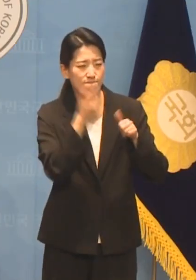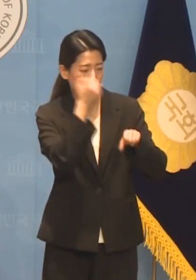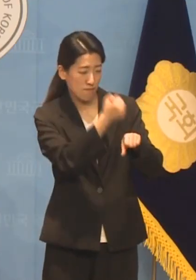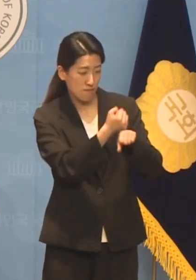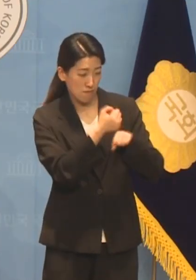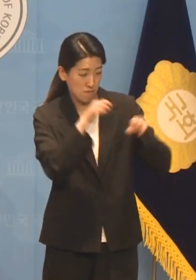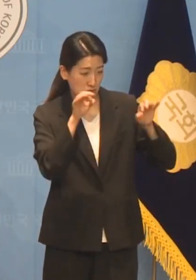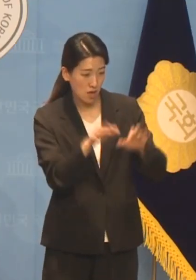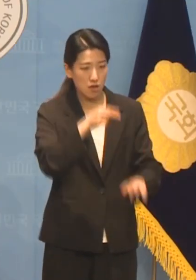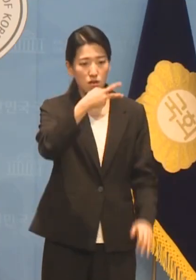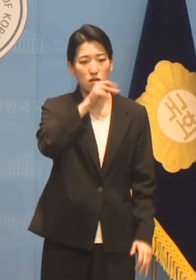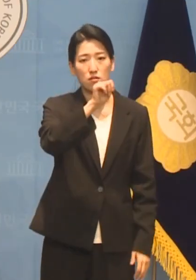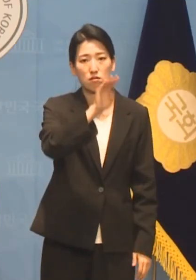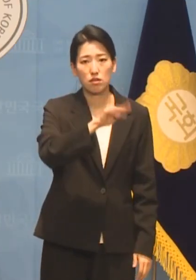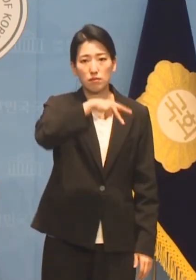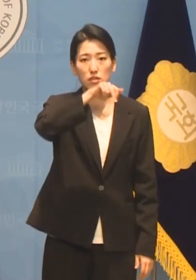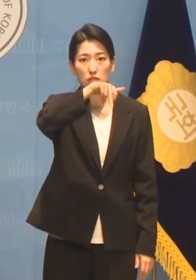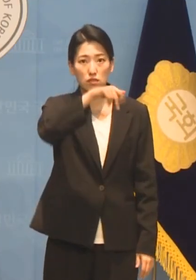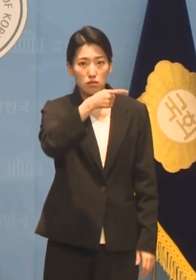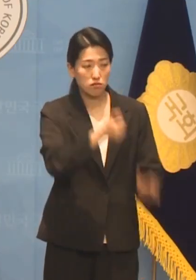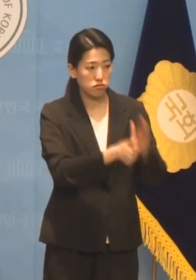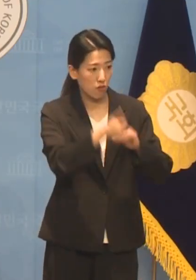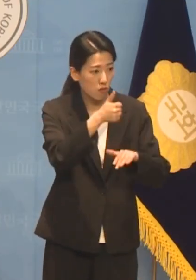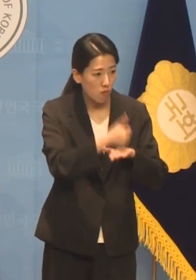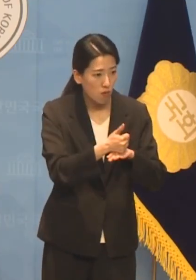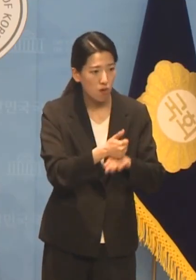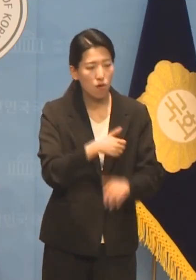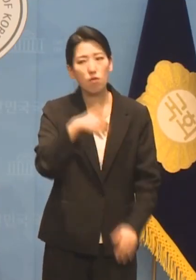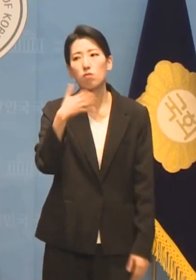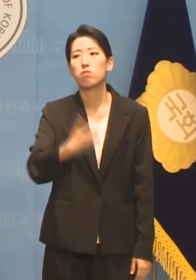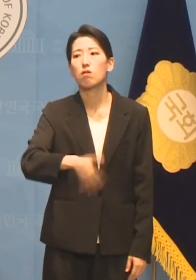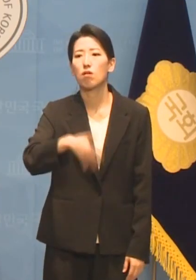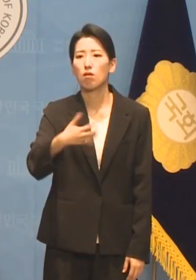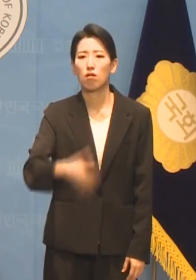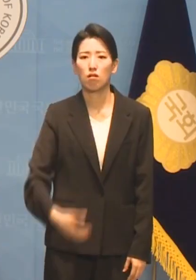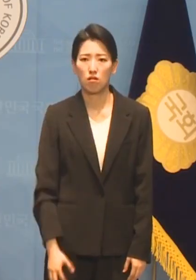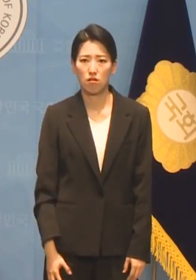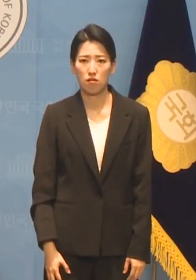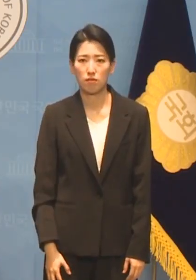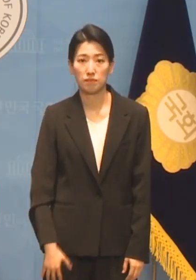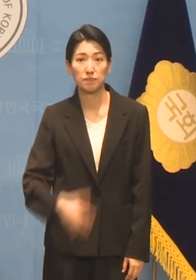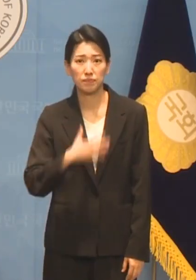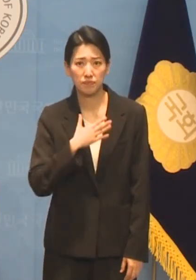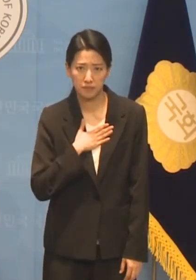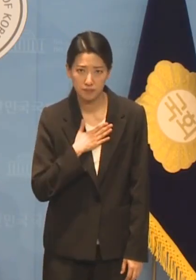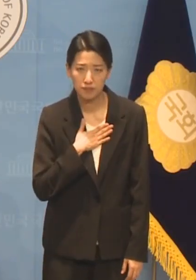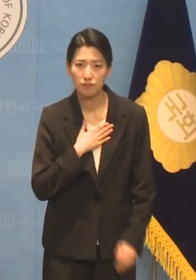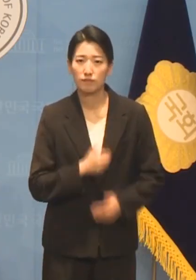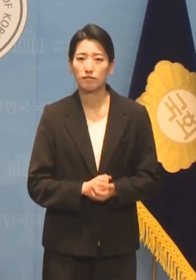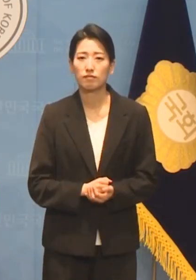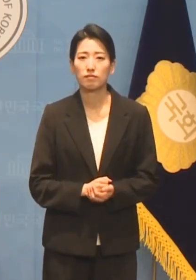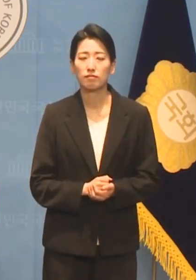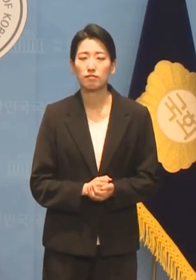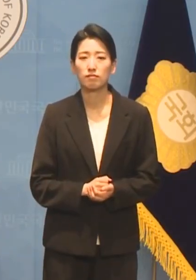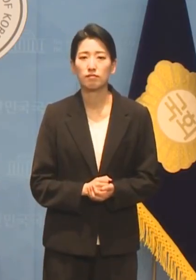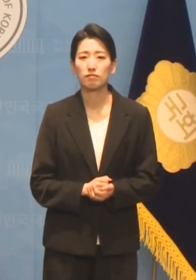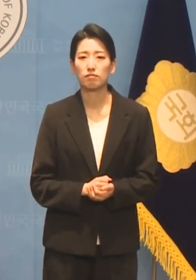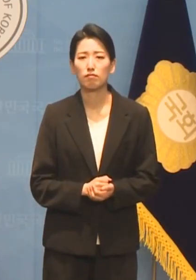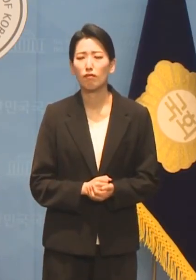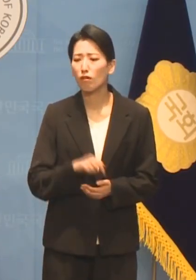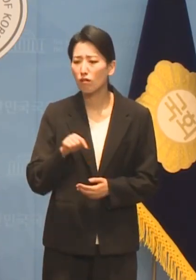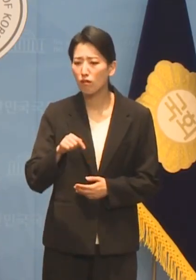개발에 성공한 것을 우리는 냉철하게 보아야 합니다. 저 나경원은 대한민국을 떠난